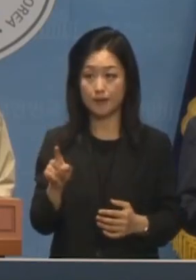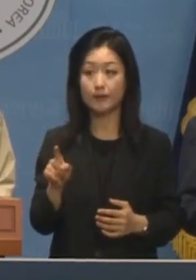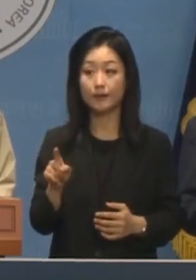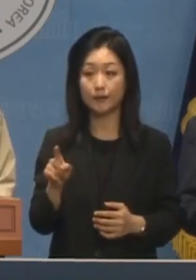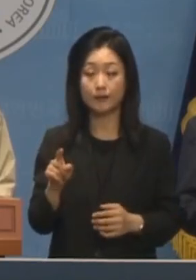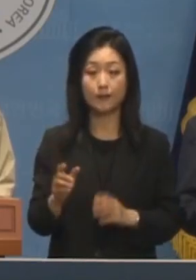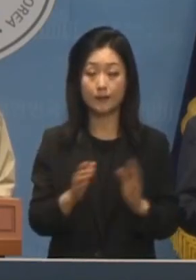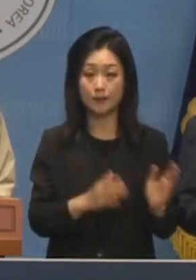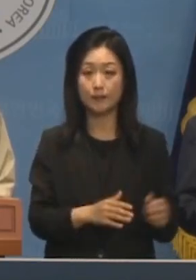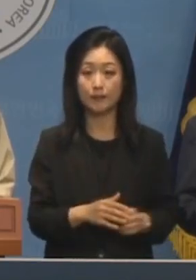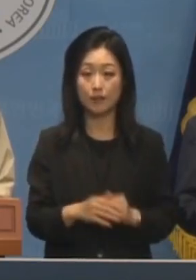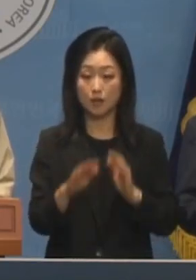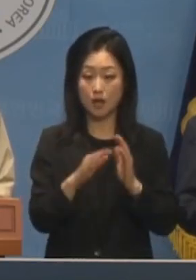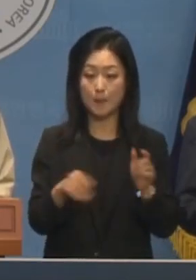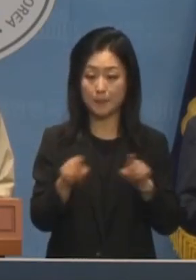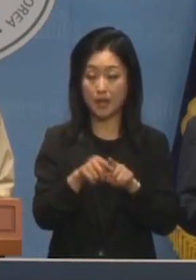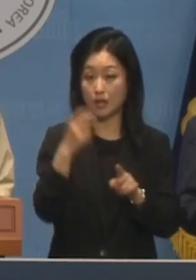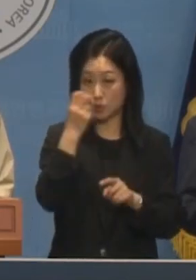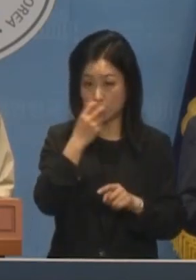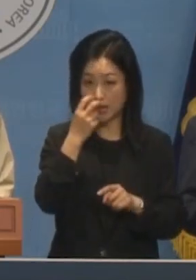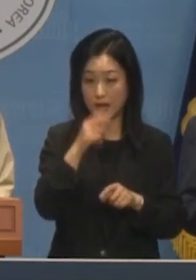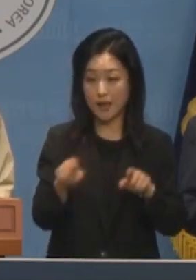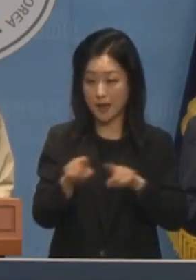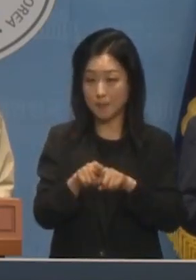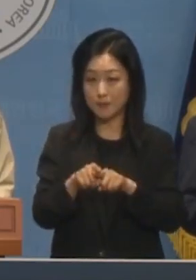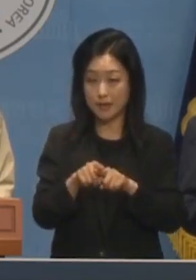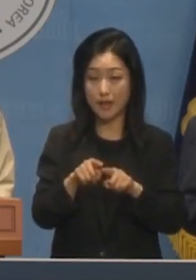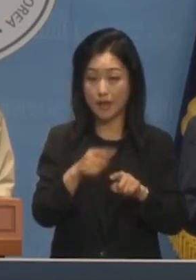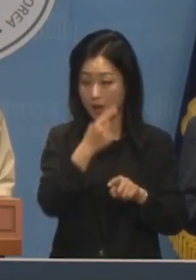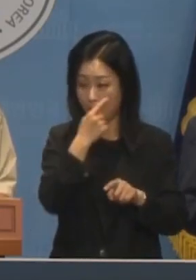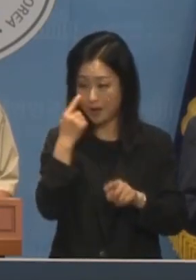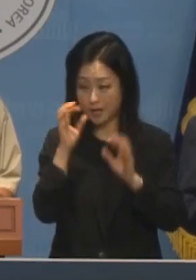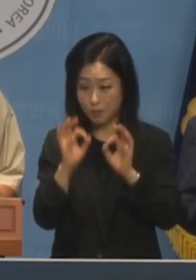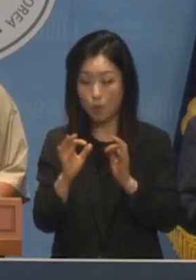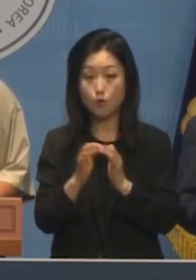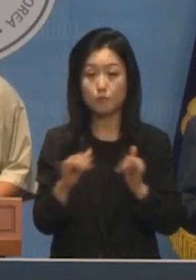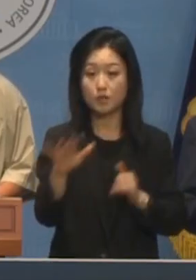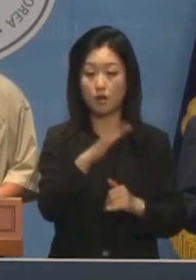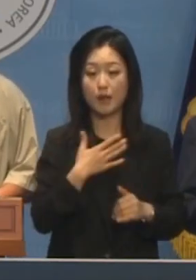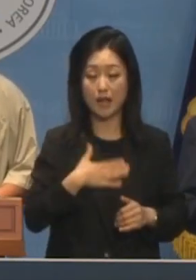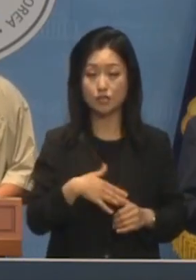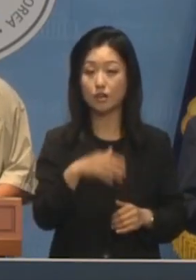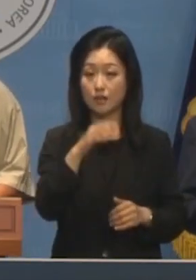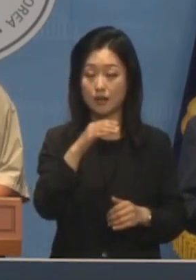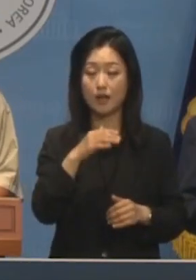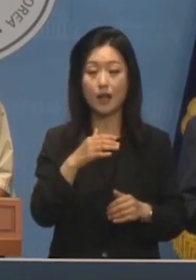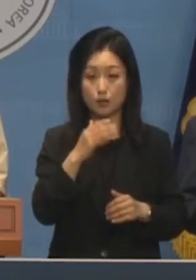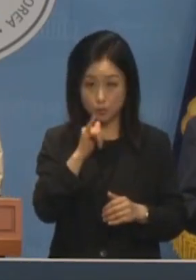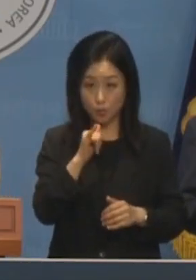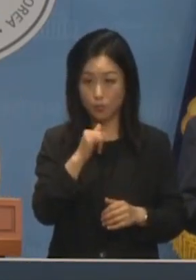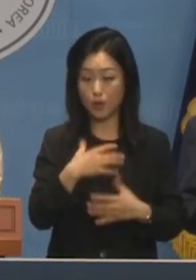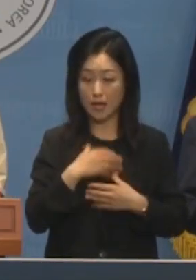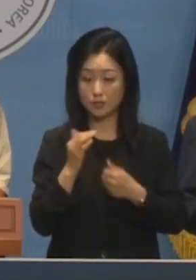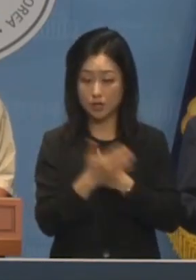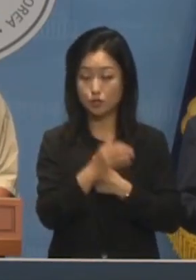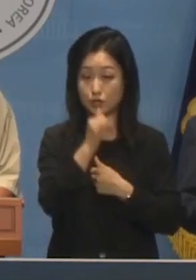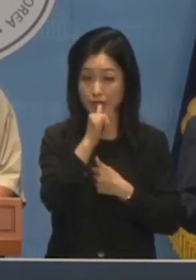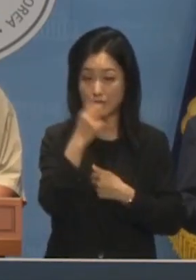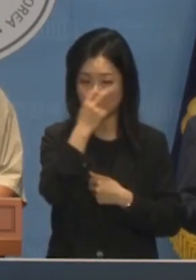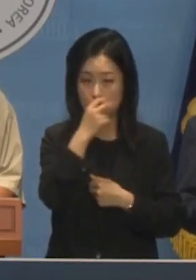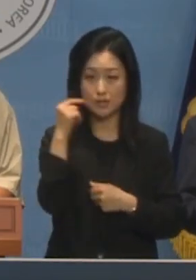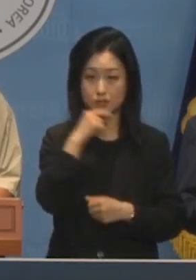것이고요. 공동조사 또는 공동모니터링 등의 시민이 안심할 수 있는 조사 방안 마련이 필요하다라고 요구를